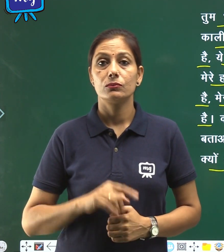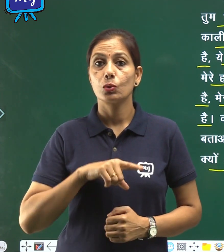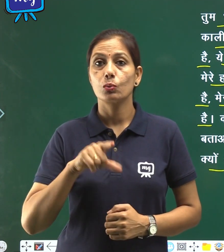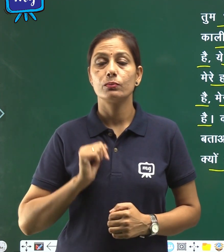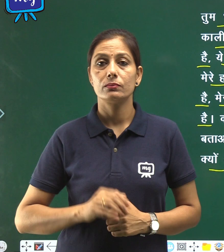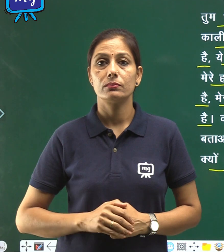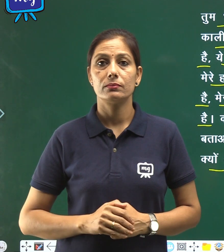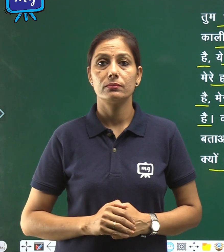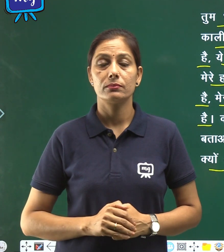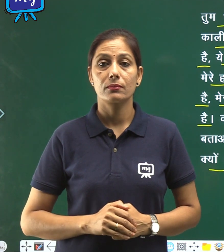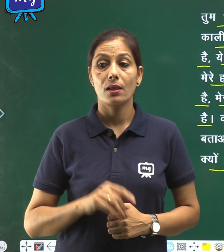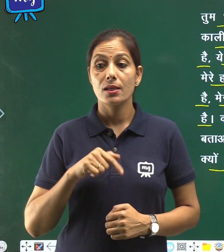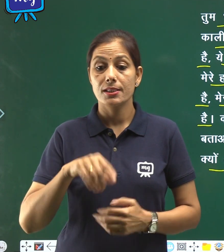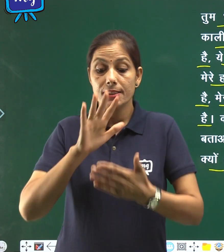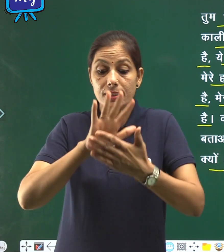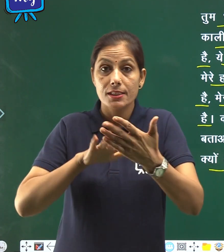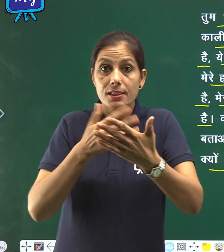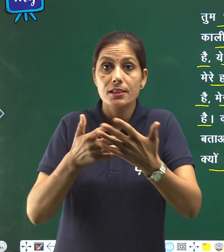तुम इस जेल में